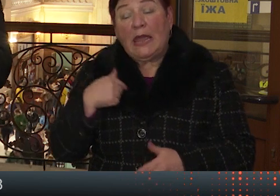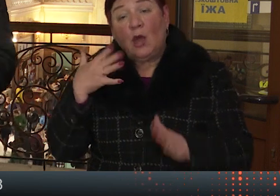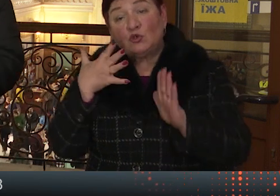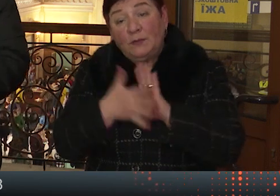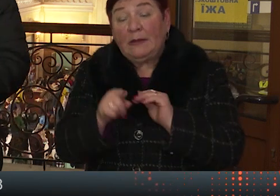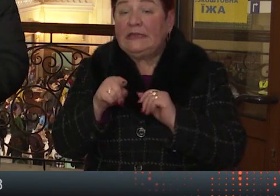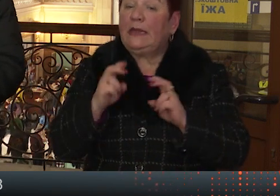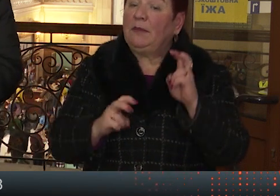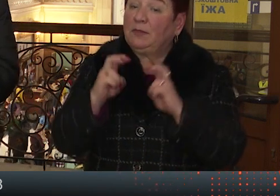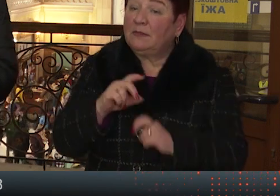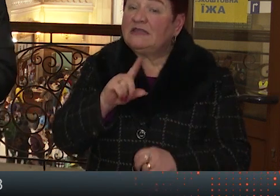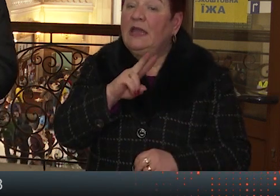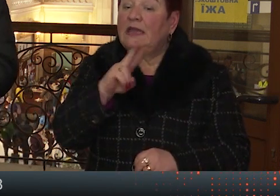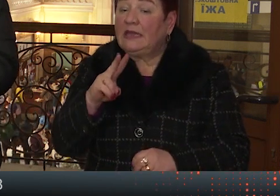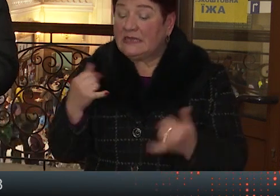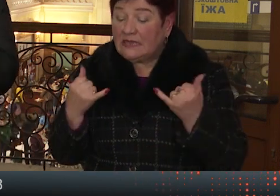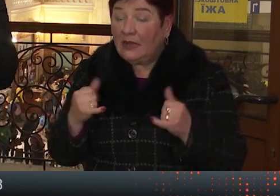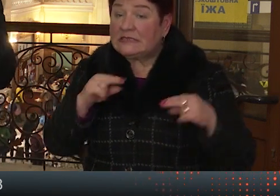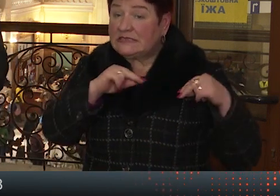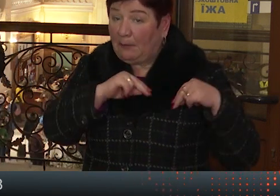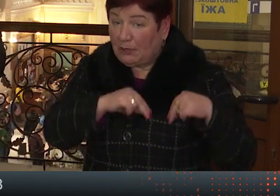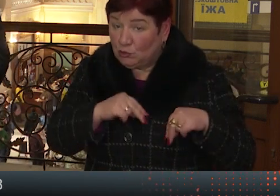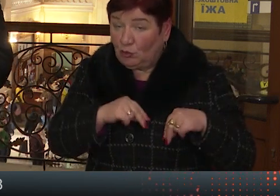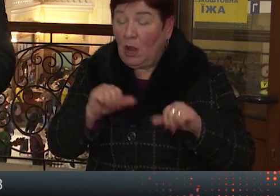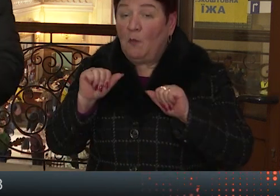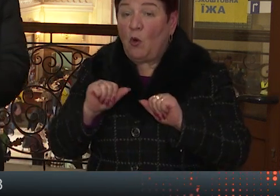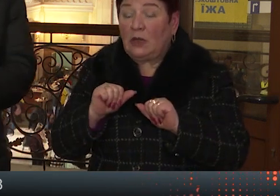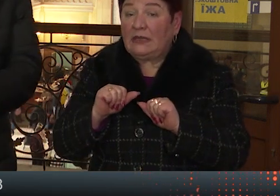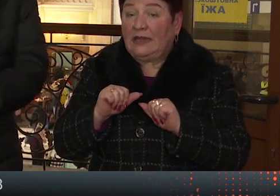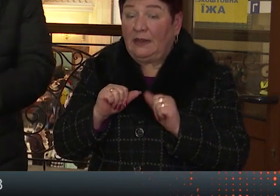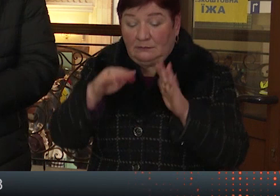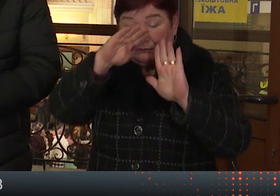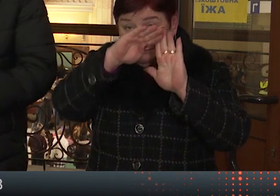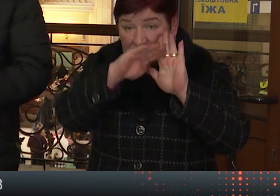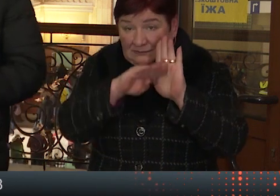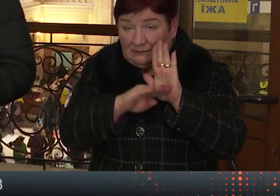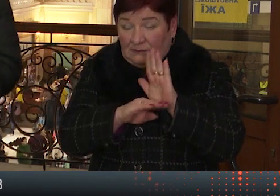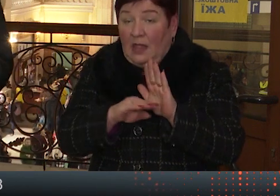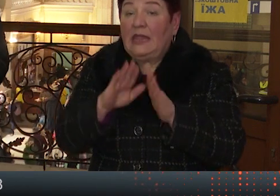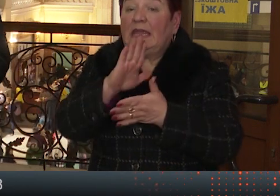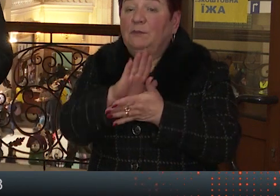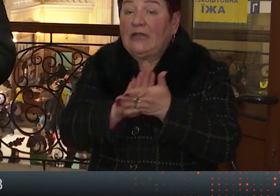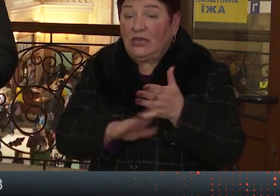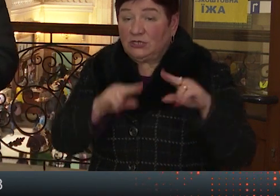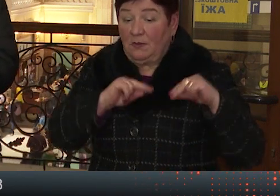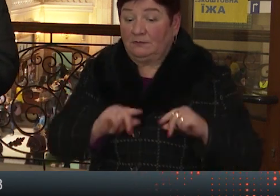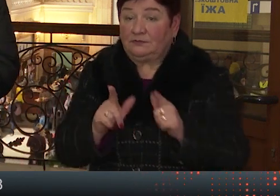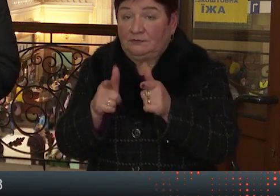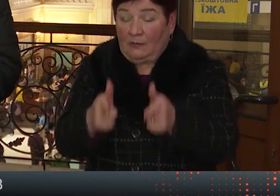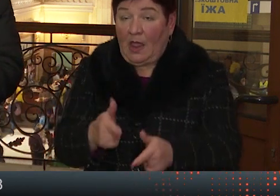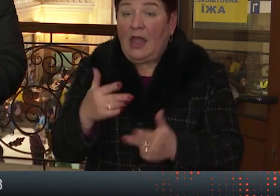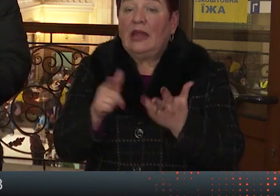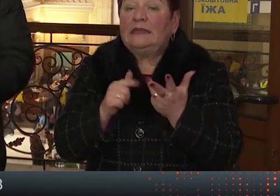ті підприємства, які зможуть зараз запрацювати, щоб ми мали їх перелік і могли їх трудовлаштувати в подальшому. За декілька днів вже